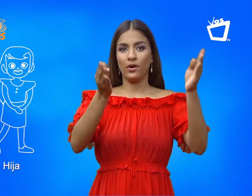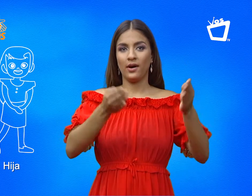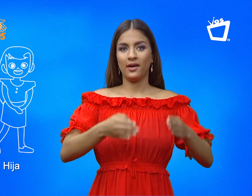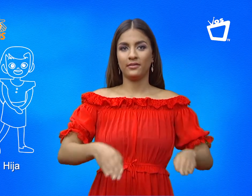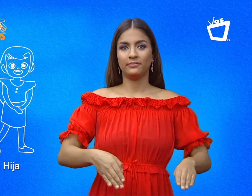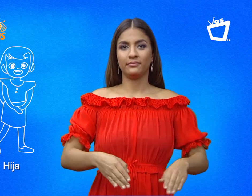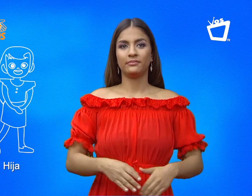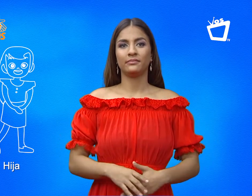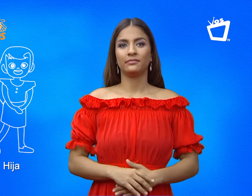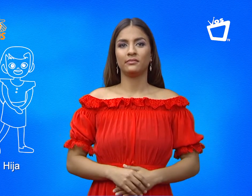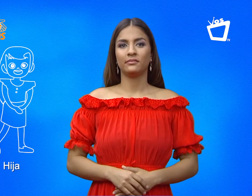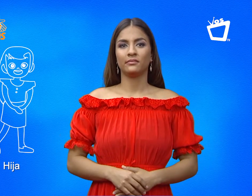hija